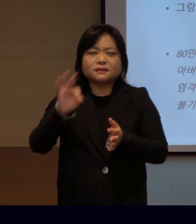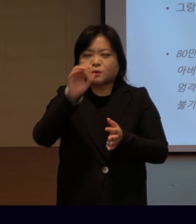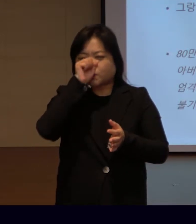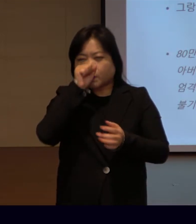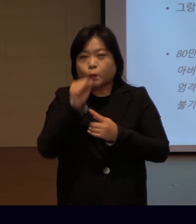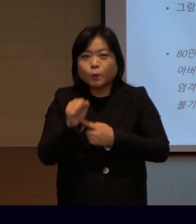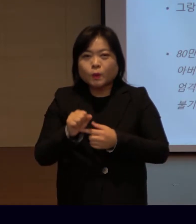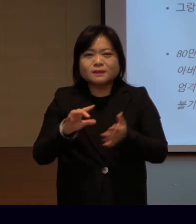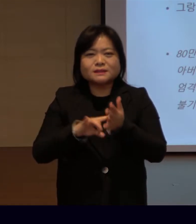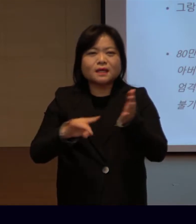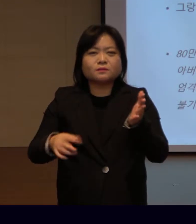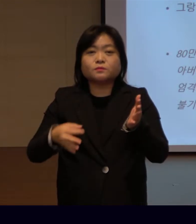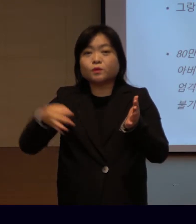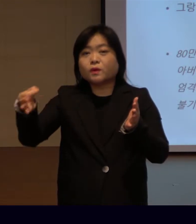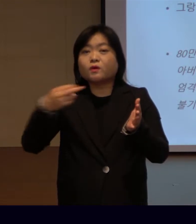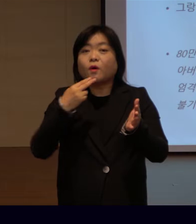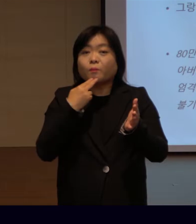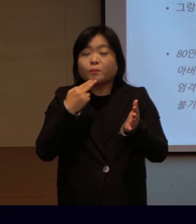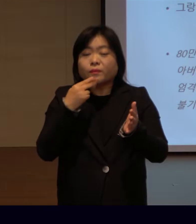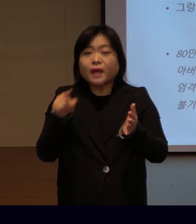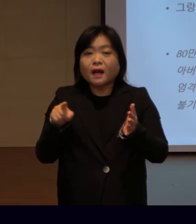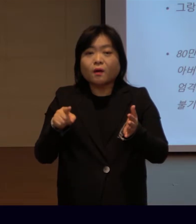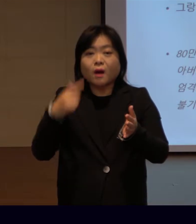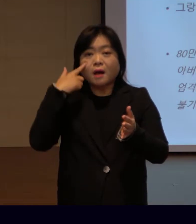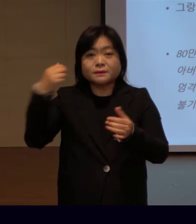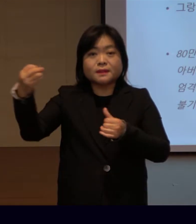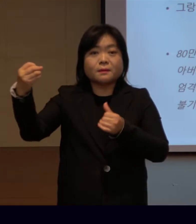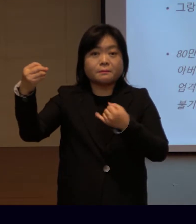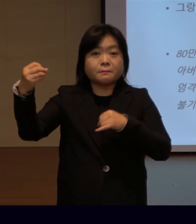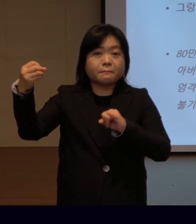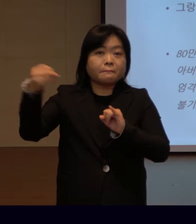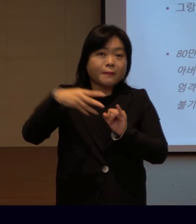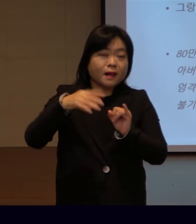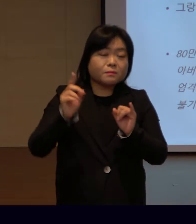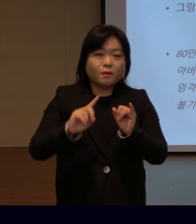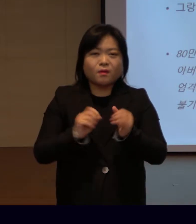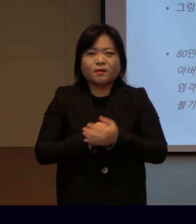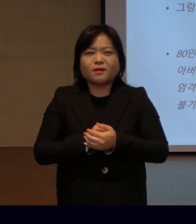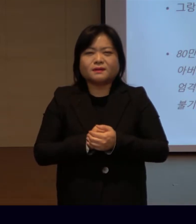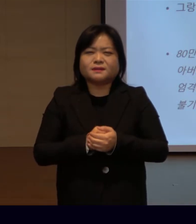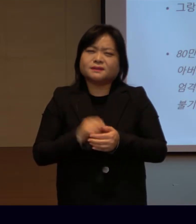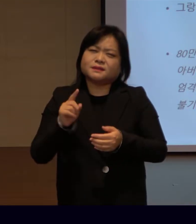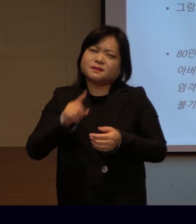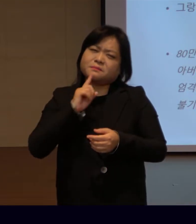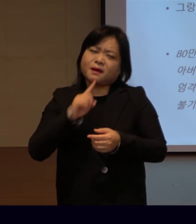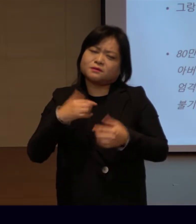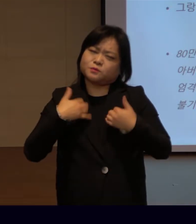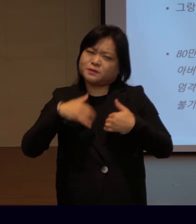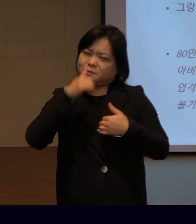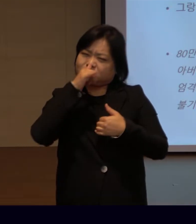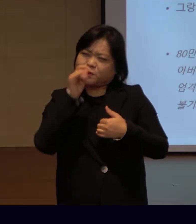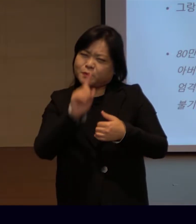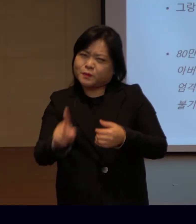좋고 세금도 안 낸다 하면서 얘기를 하면서 저는 이 말이 굉장히 재밌었습니다.